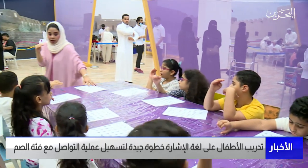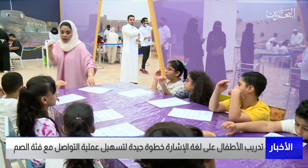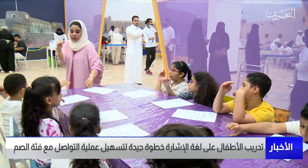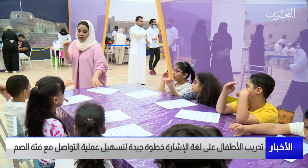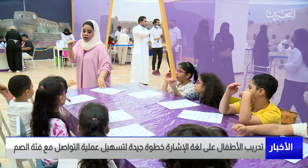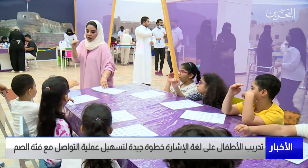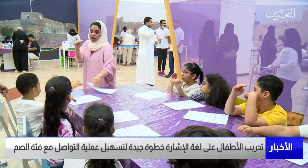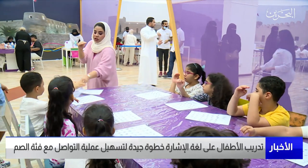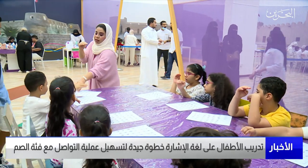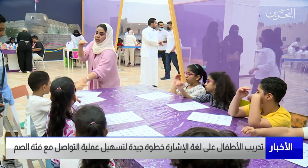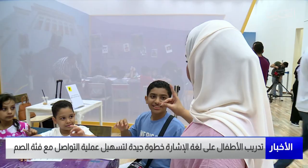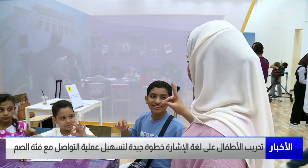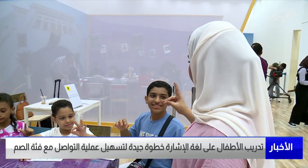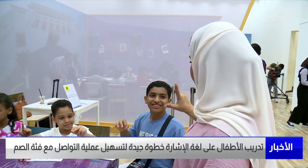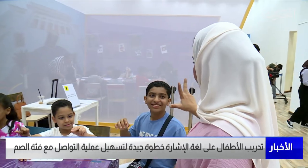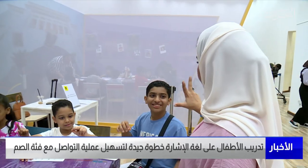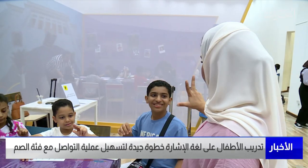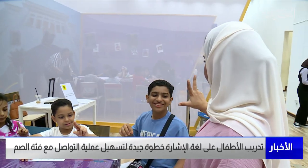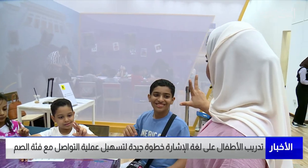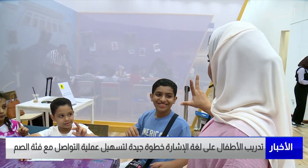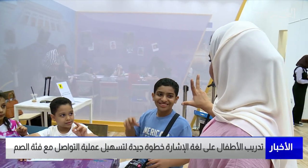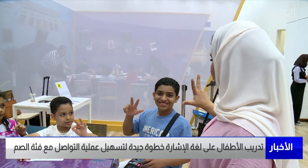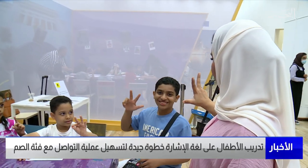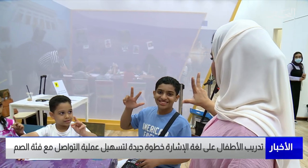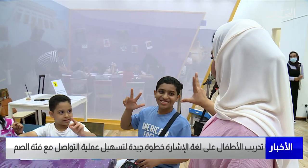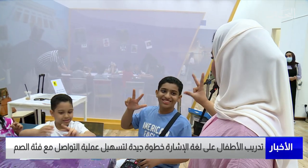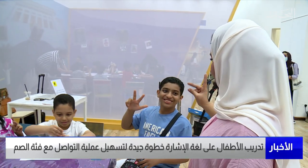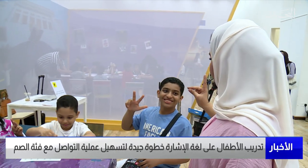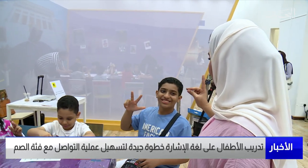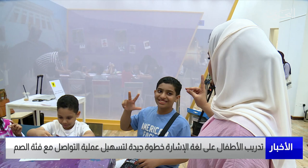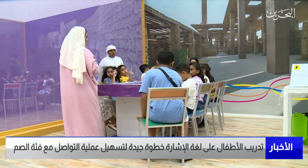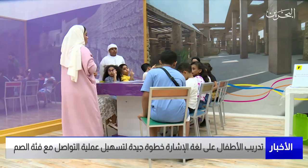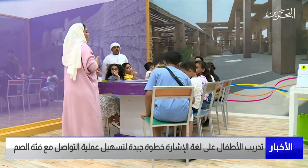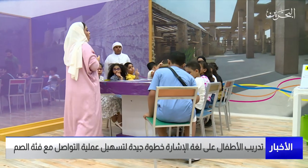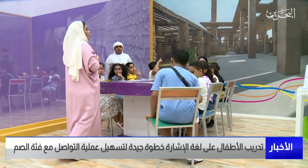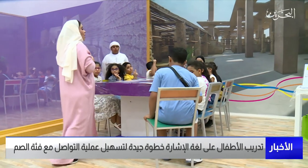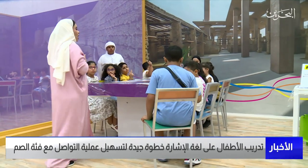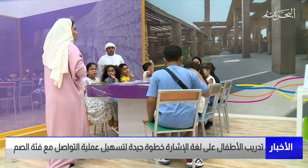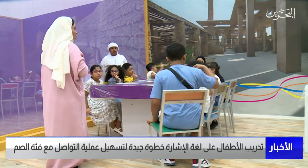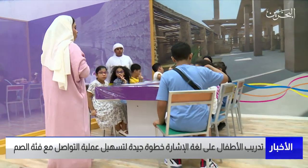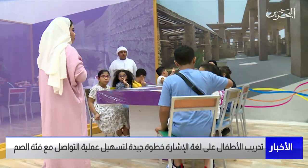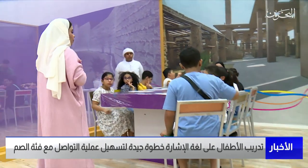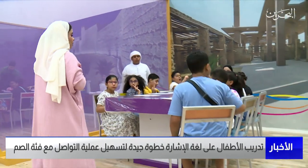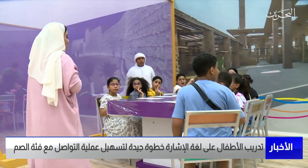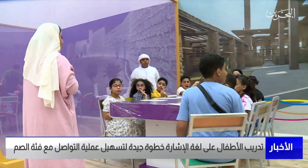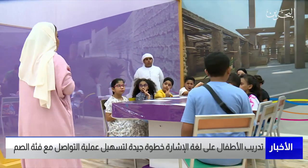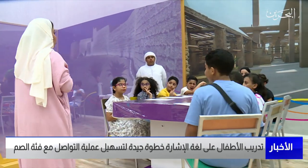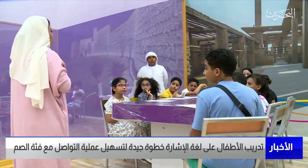الإيماءات تلخص طرق التواصل بأسلوب سلس، يتم تعليم الأطفال المشاركين في الورشة طريقة